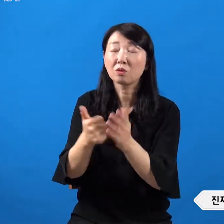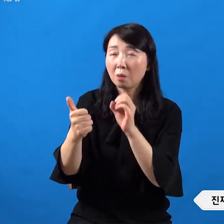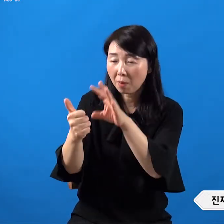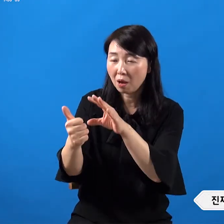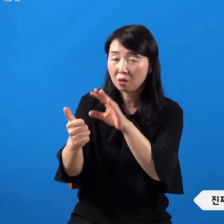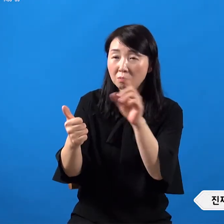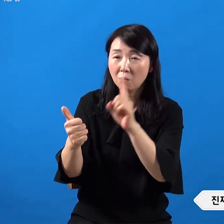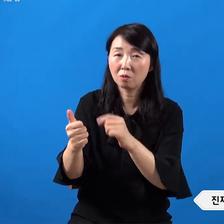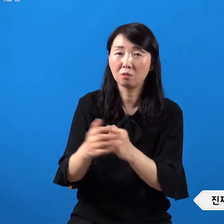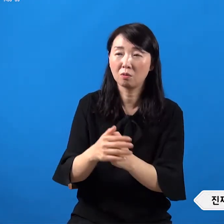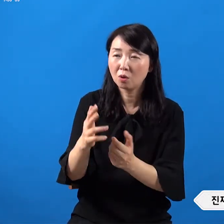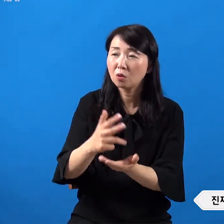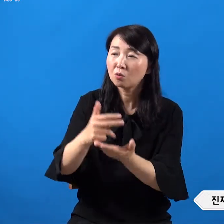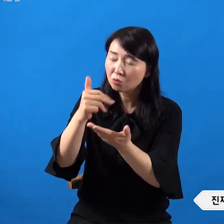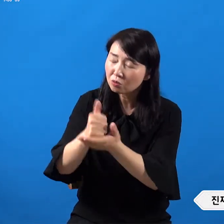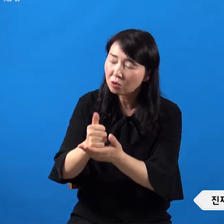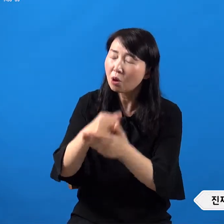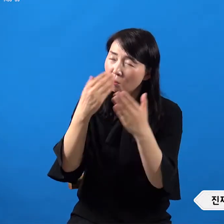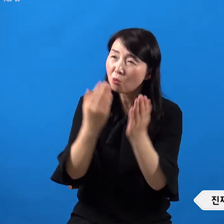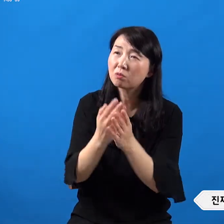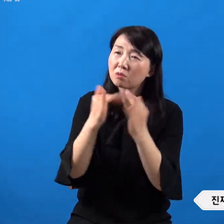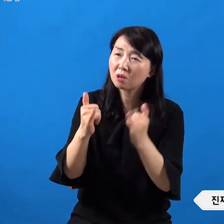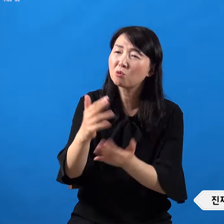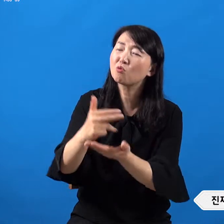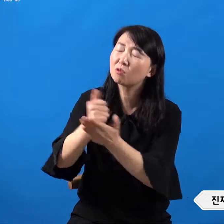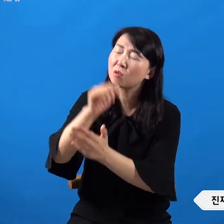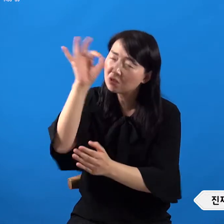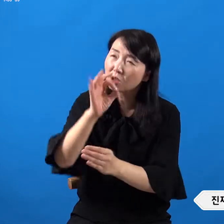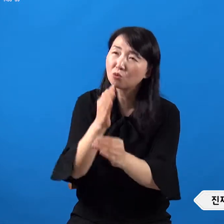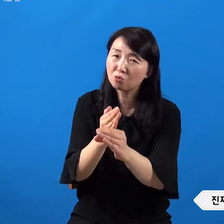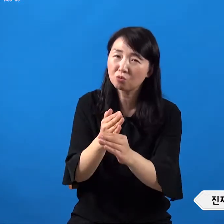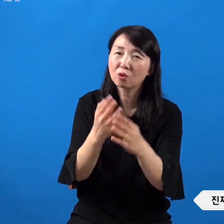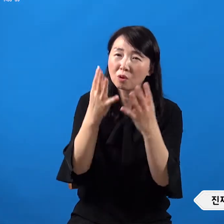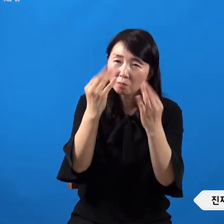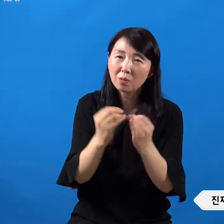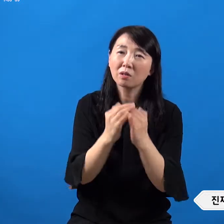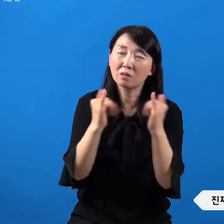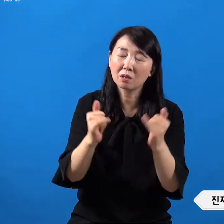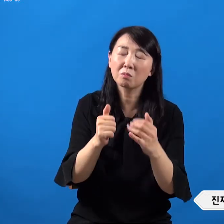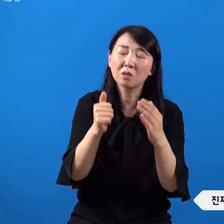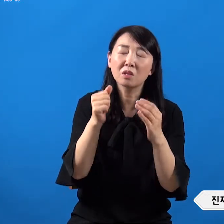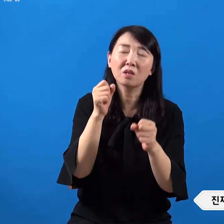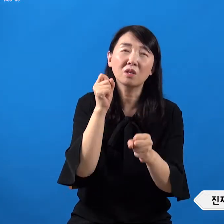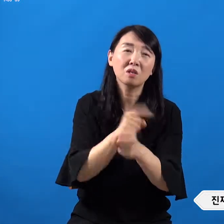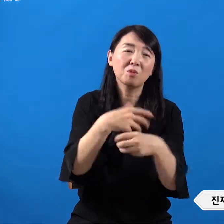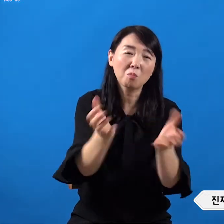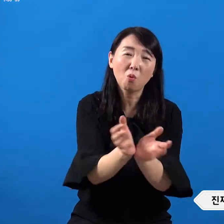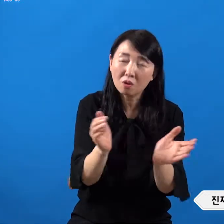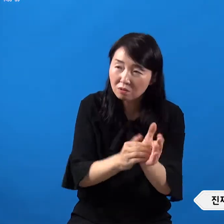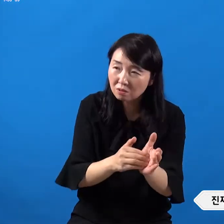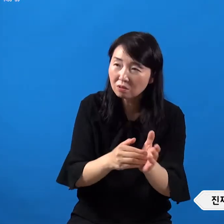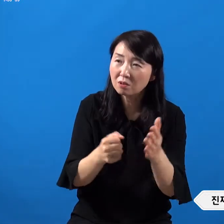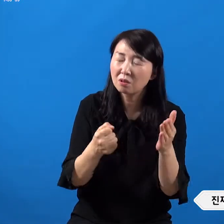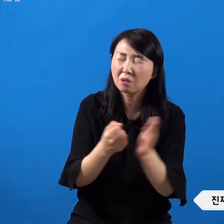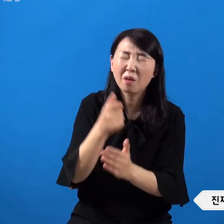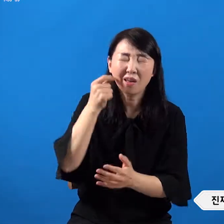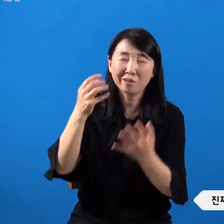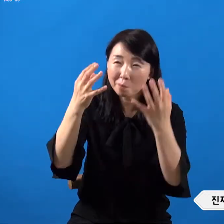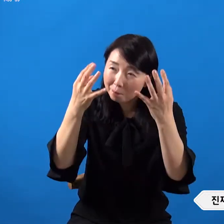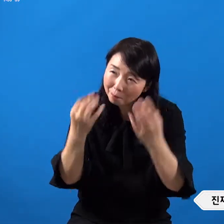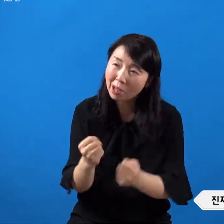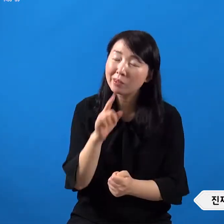이렇게 이야기합니다. 주님, 모든 사람이 주님을 찾고 있습니다. 많은 사람들이 이미 모여 있습니다. 인기